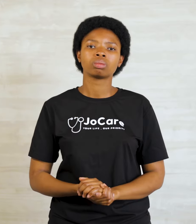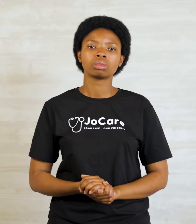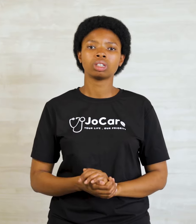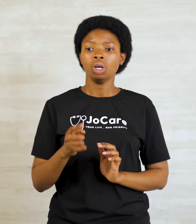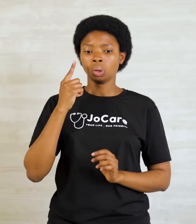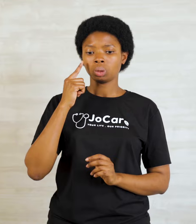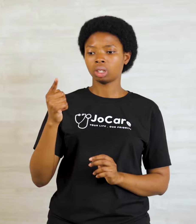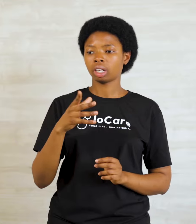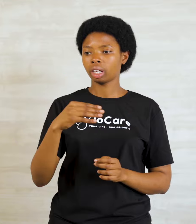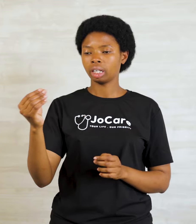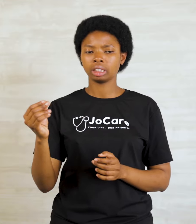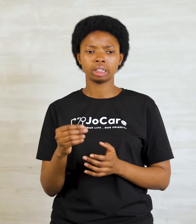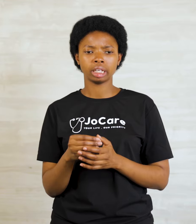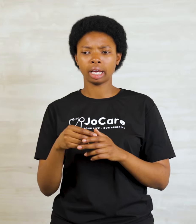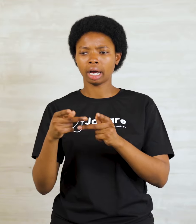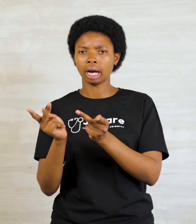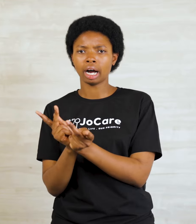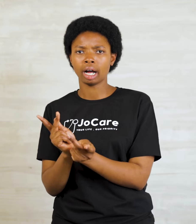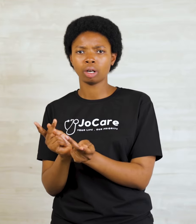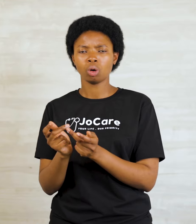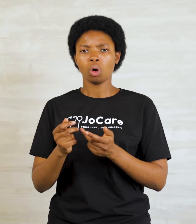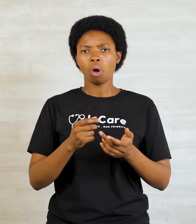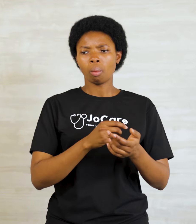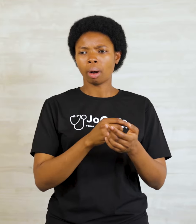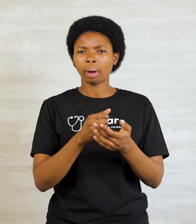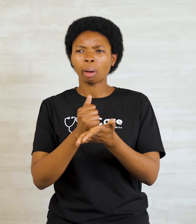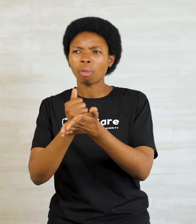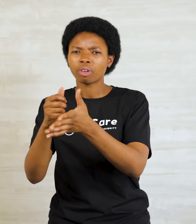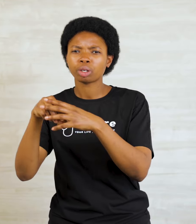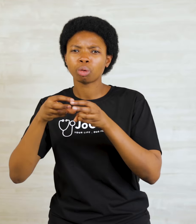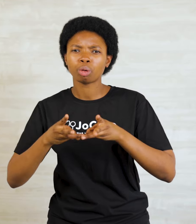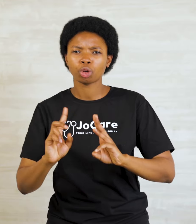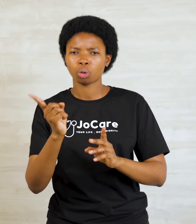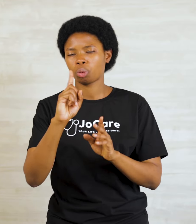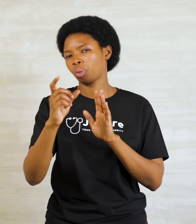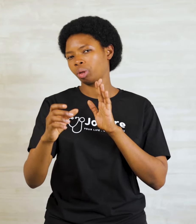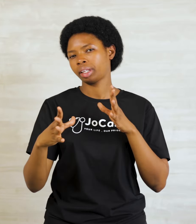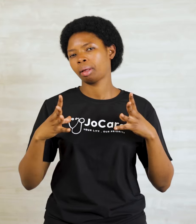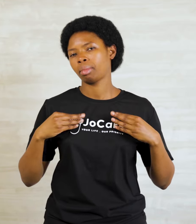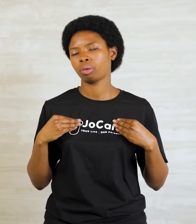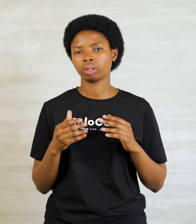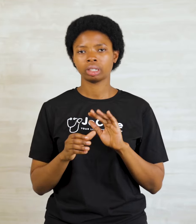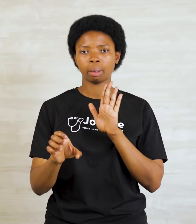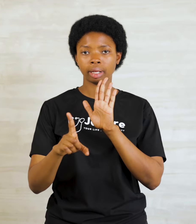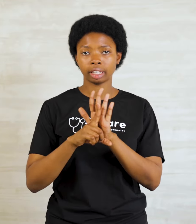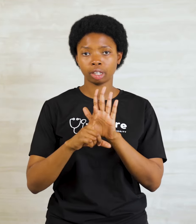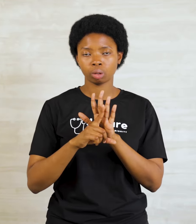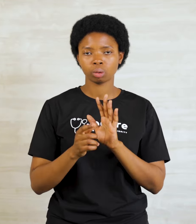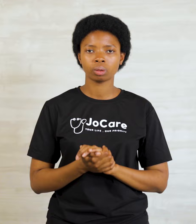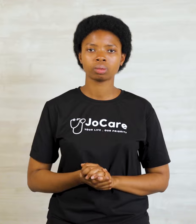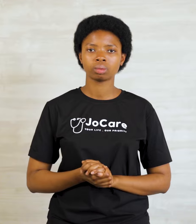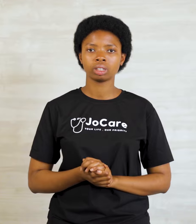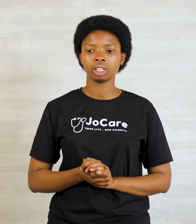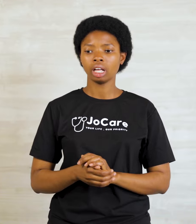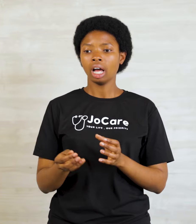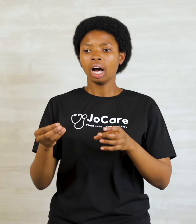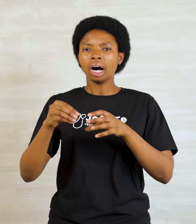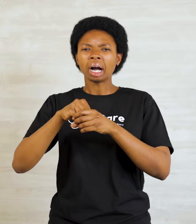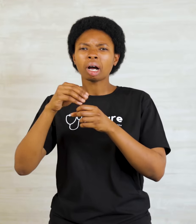kinyarwanda yahuye n'umuntu aramubwira ati jya hariya barabigukemurira umusange kwa muganga aryamye ariske kubura za